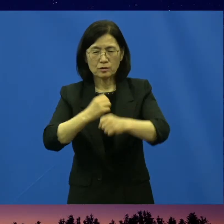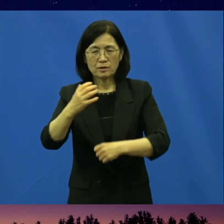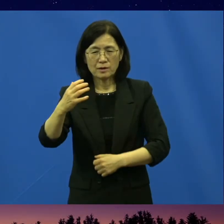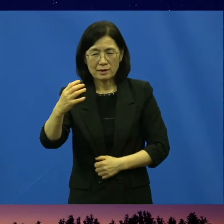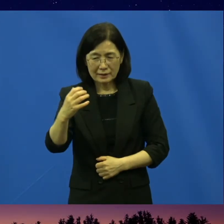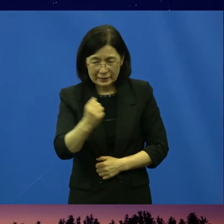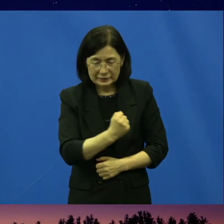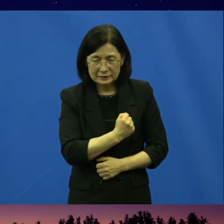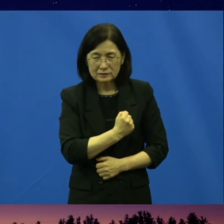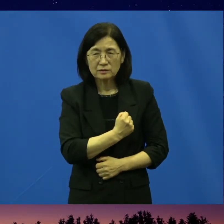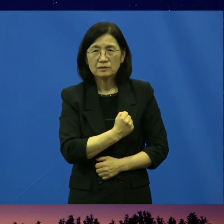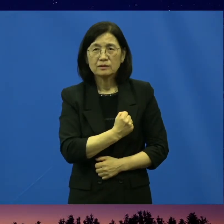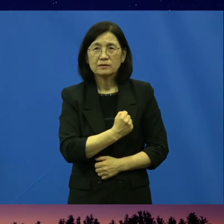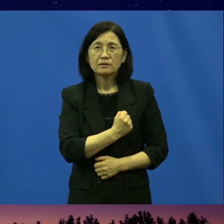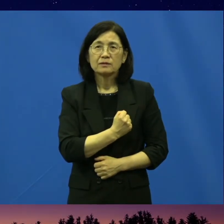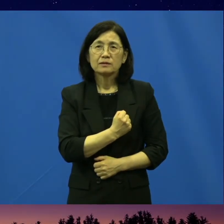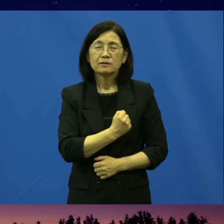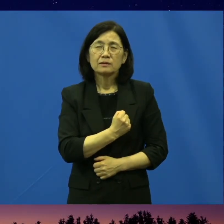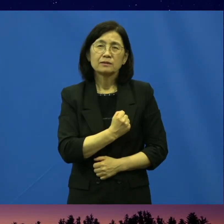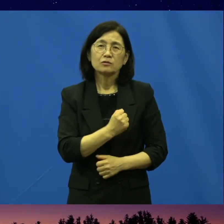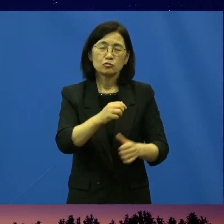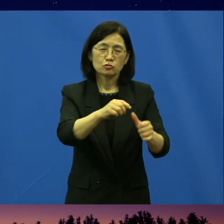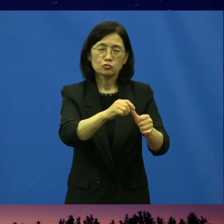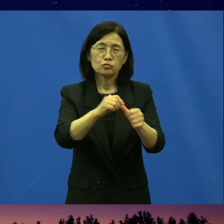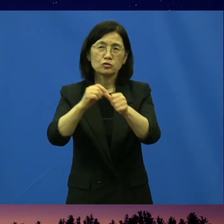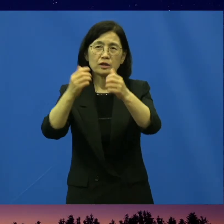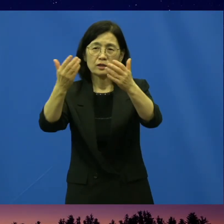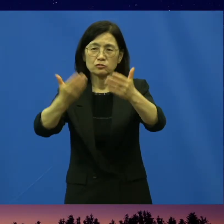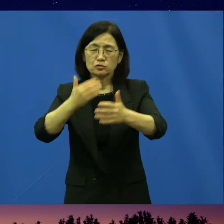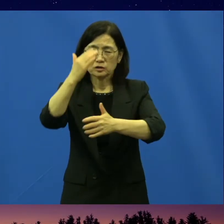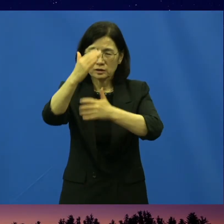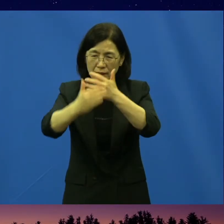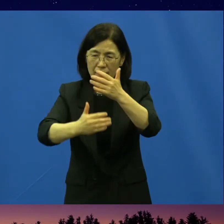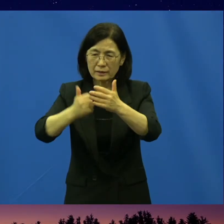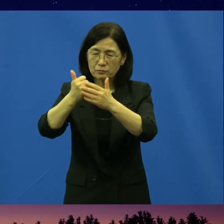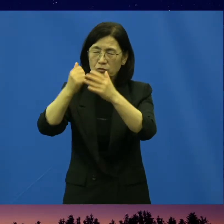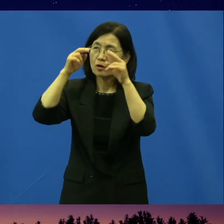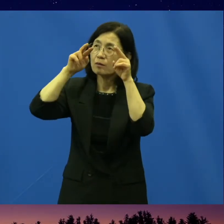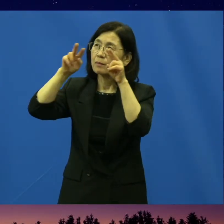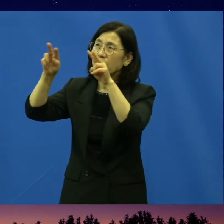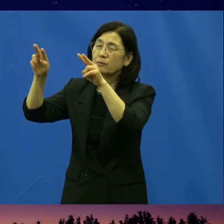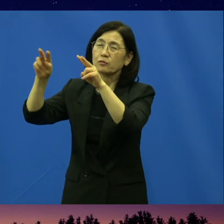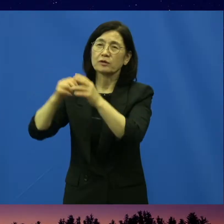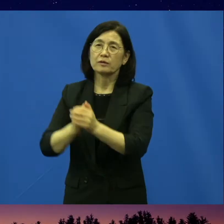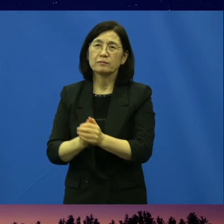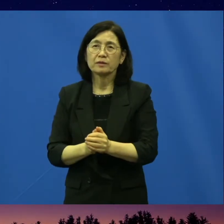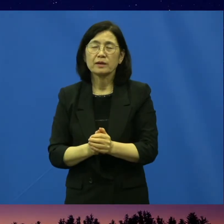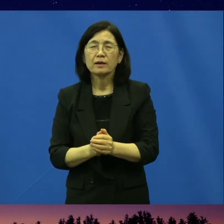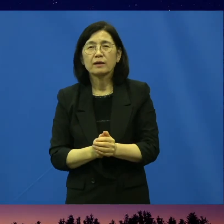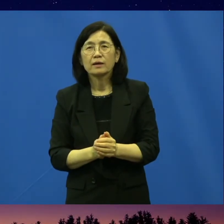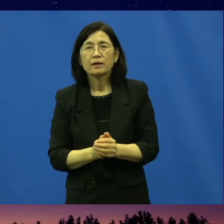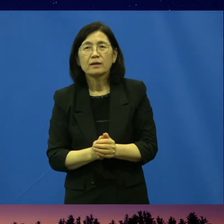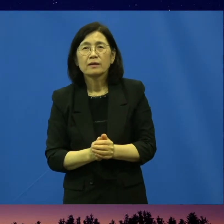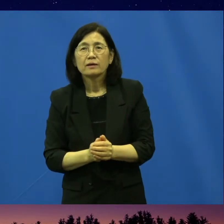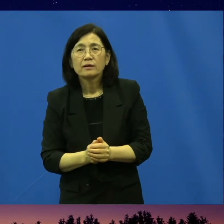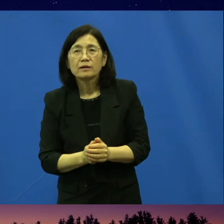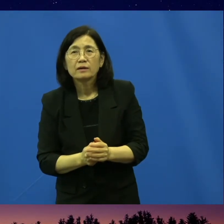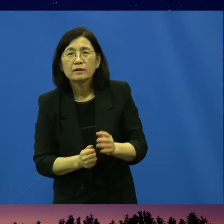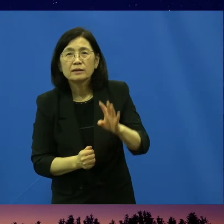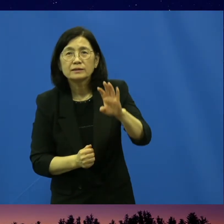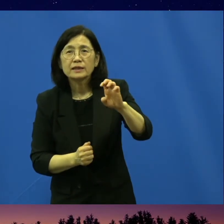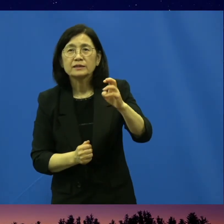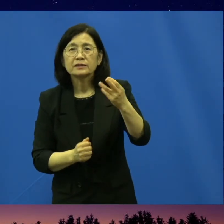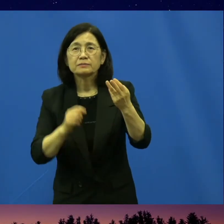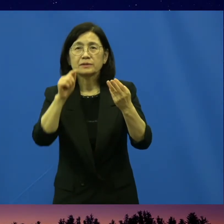구원을 허락하신 그 하나님을 우리가 바라보게 되는 거죠. 자, 2절 보십시오. 내가 물